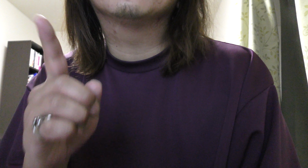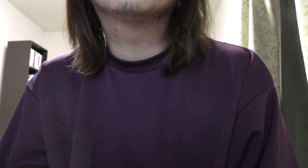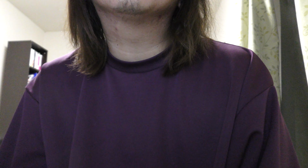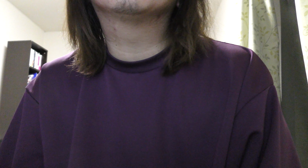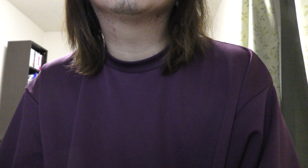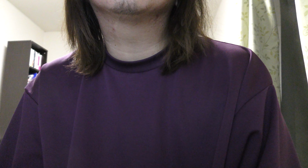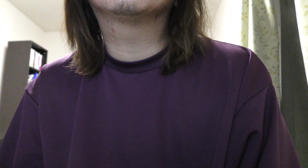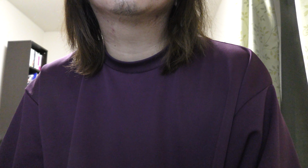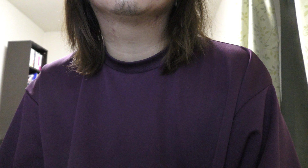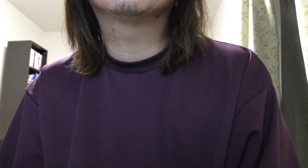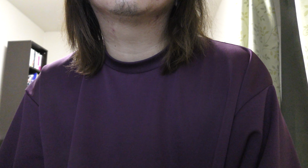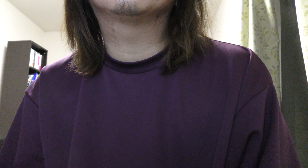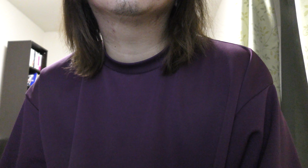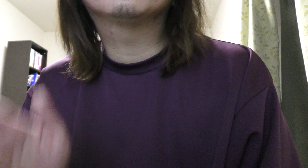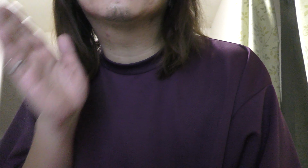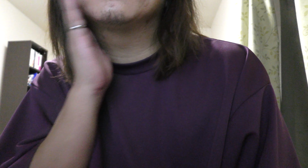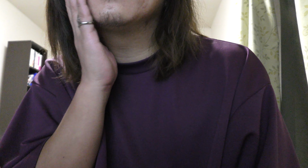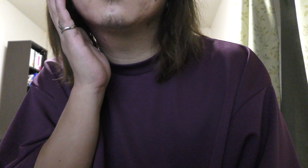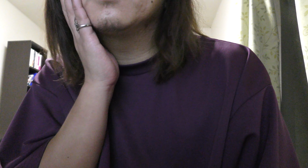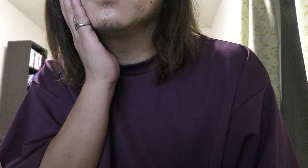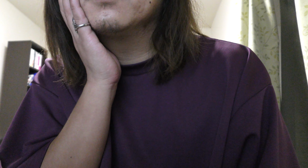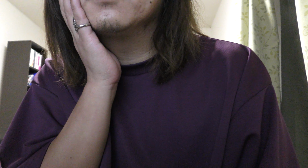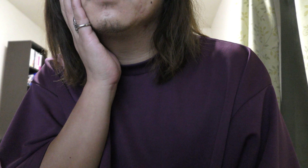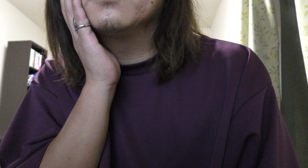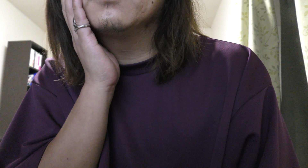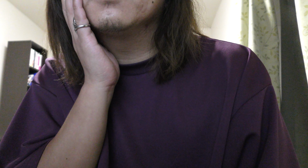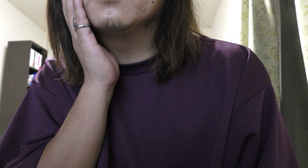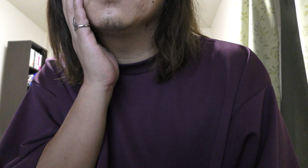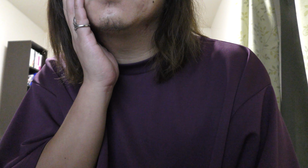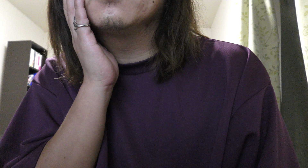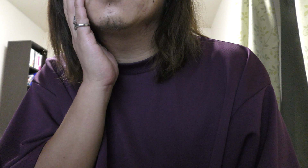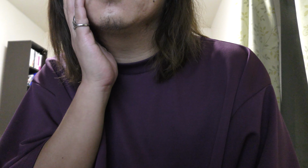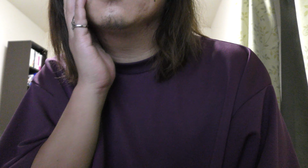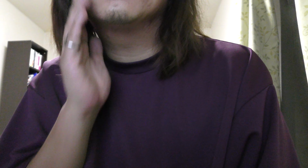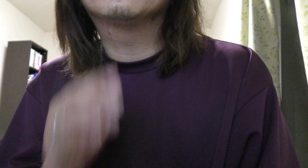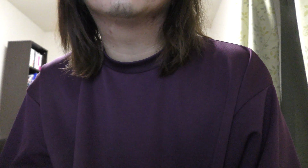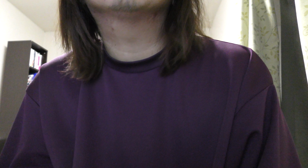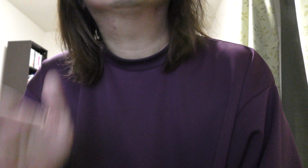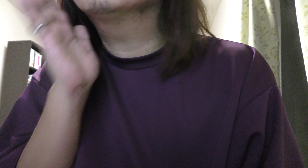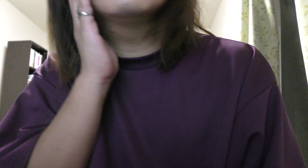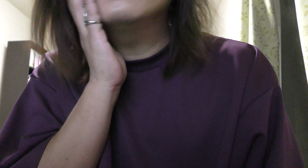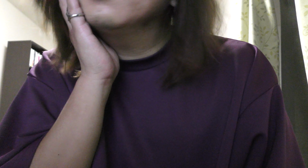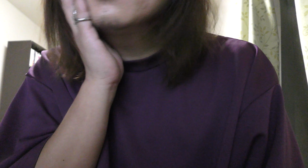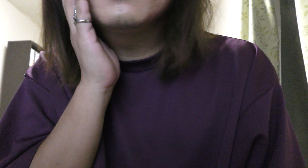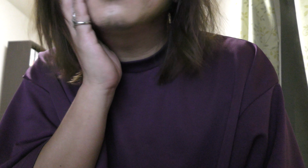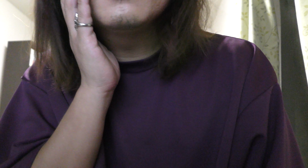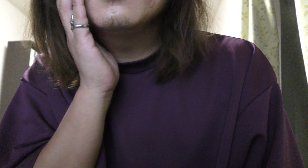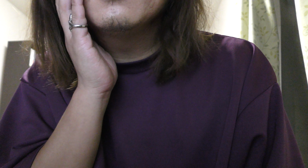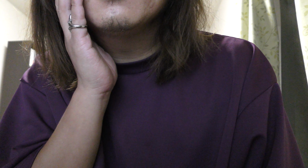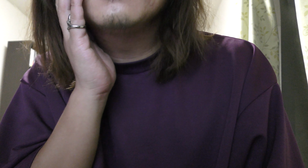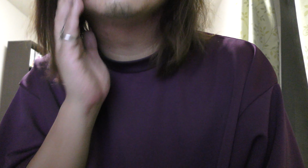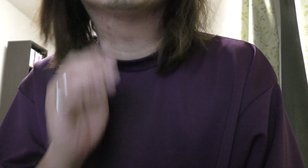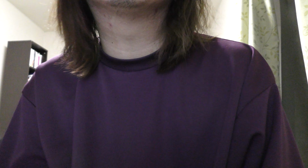う。おいしい、もっとおいしい時にはおいしいっていうふうにやります